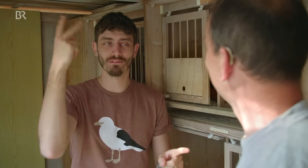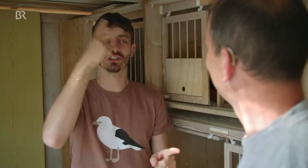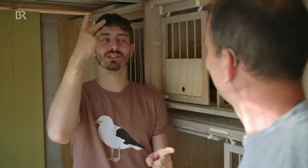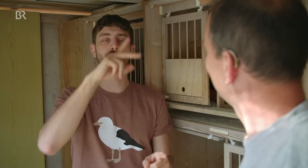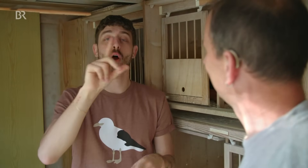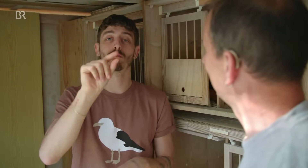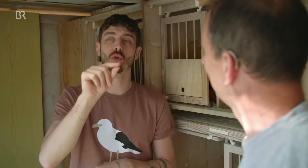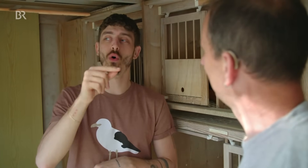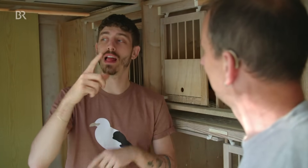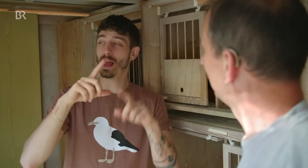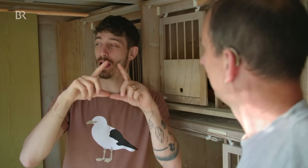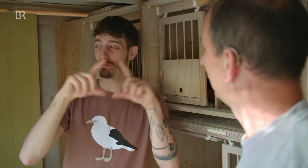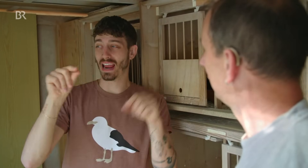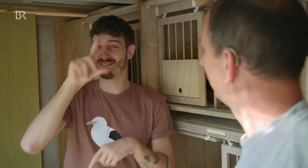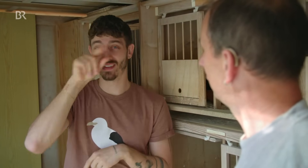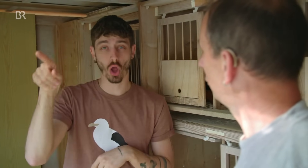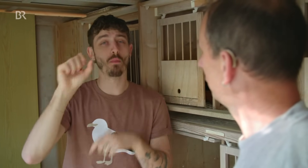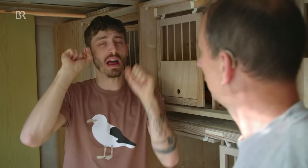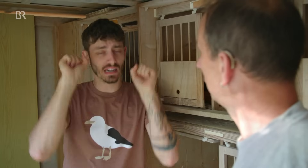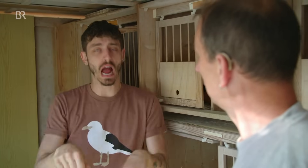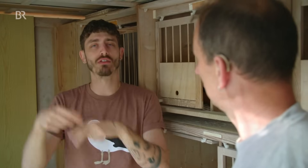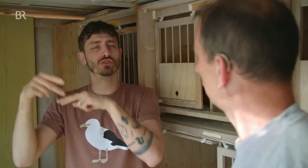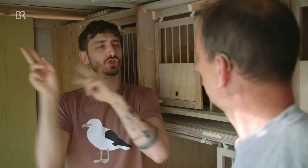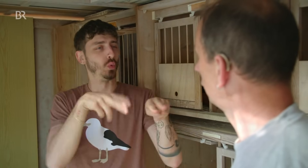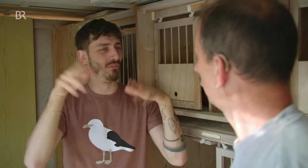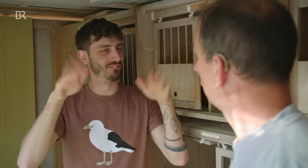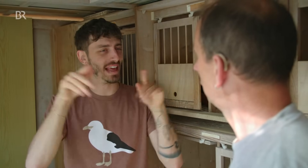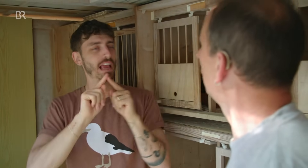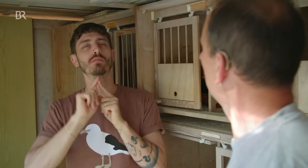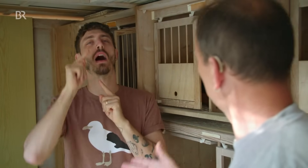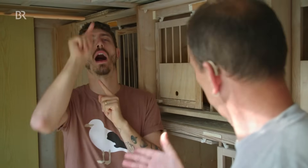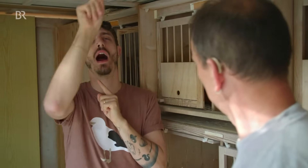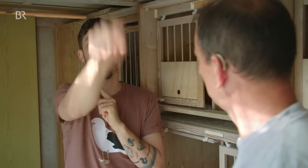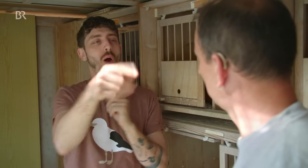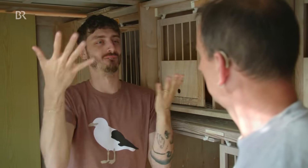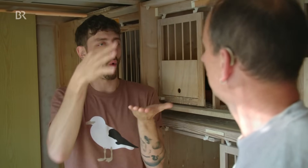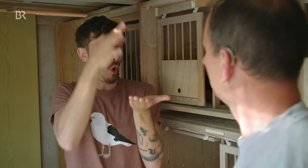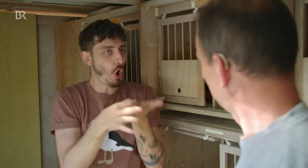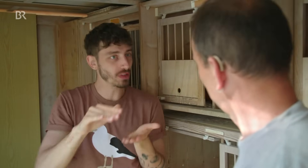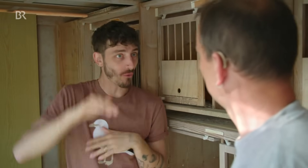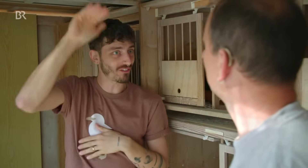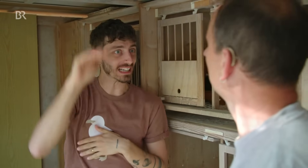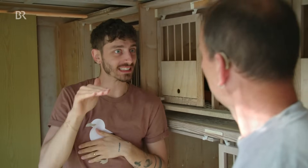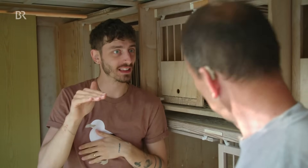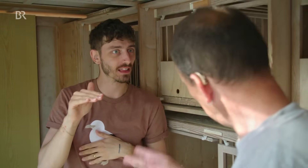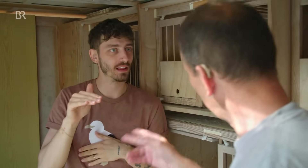jetzt kapiere ich's. Das heißt, Brieftauben fliegen immer wieder zurück an den Ort, an dem sie aufgewachsen sind.